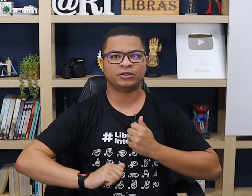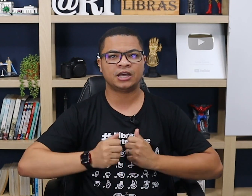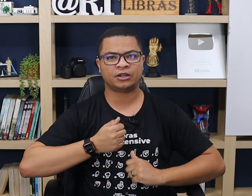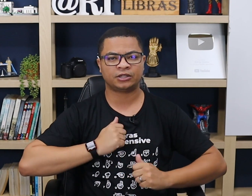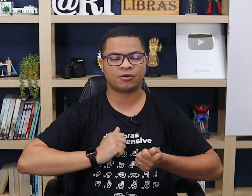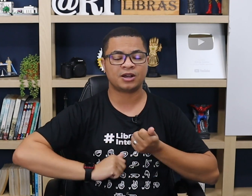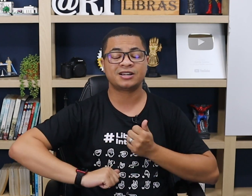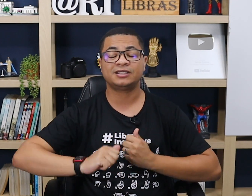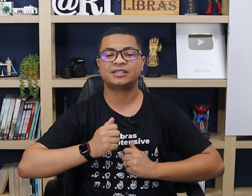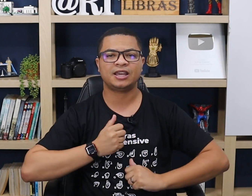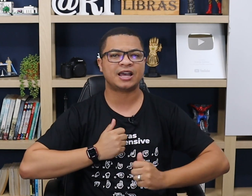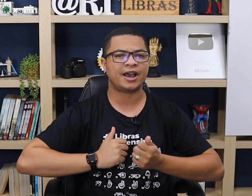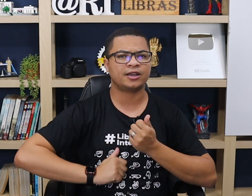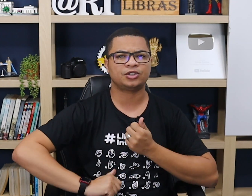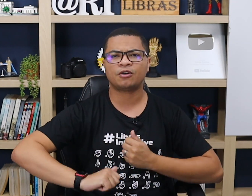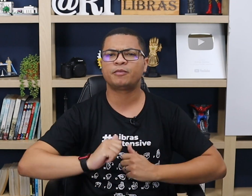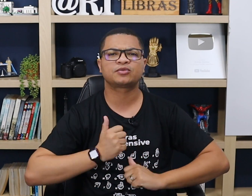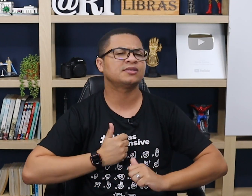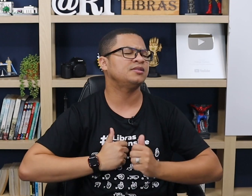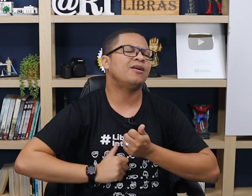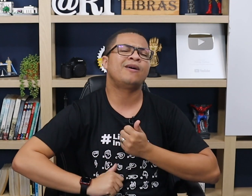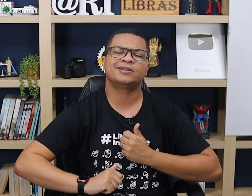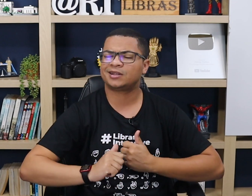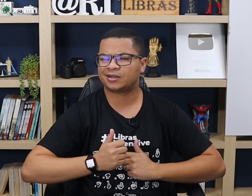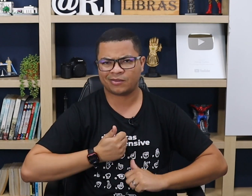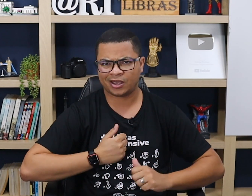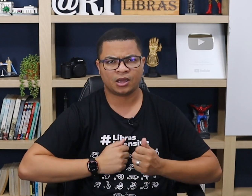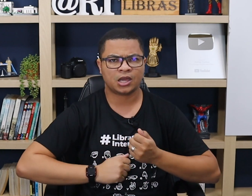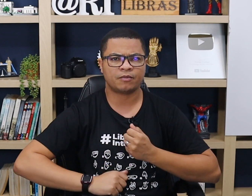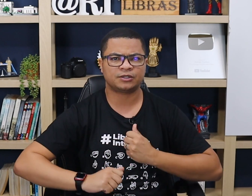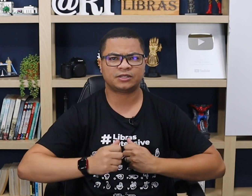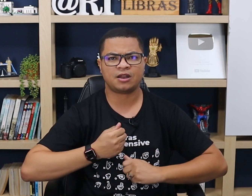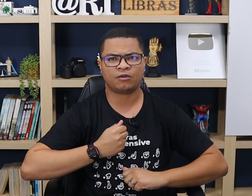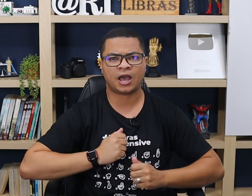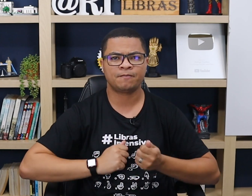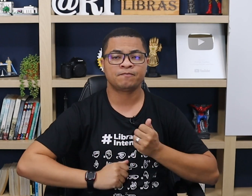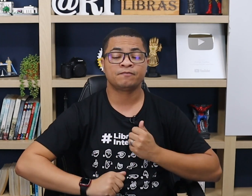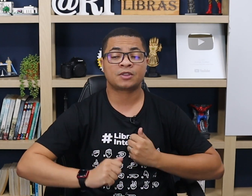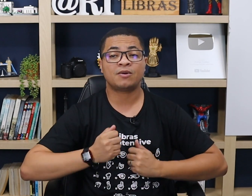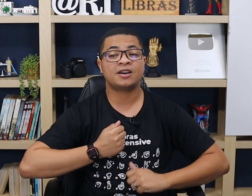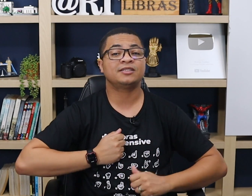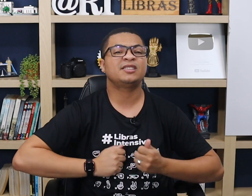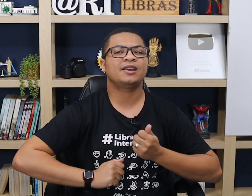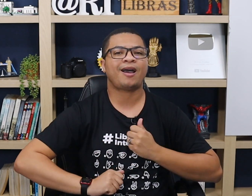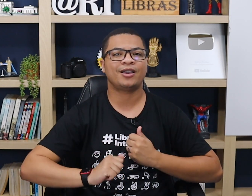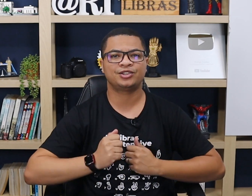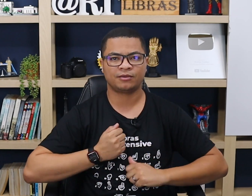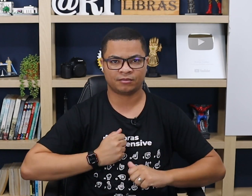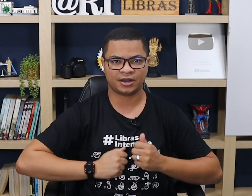alternando Tá bom ansiedade ou pessoa ansiosa também é o mesmo sinal tá então ansiedade beleza